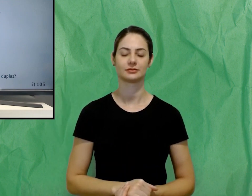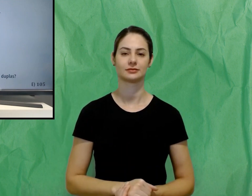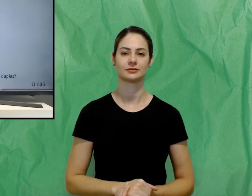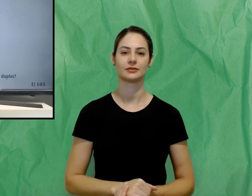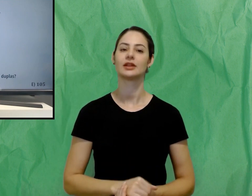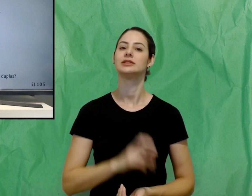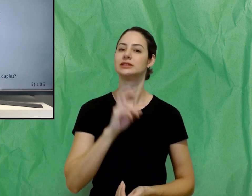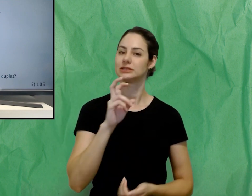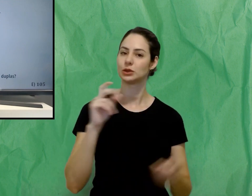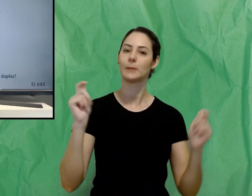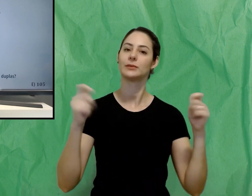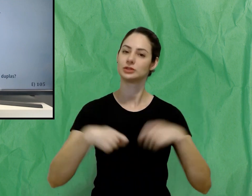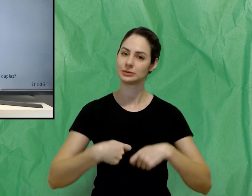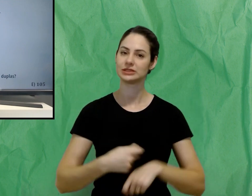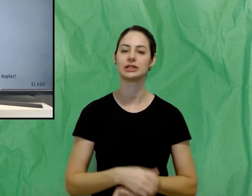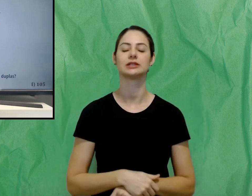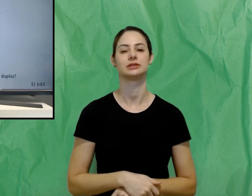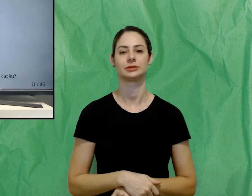possibilidades.